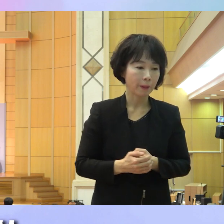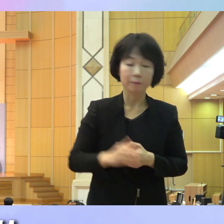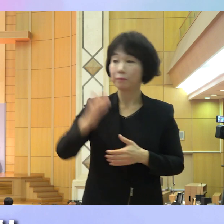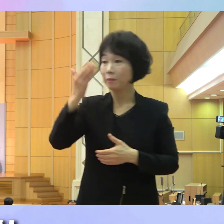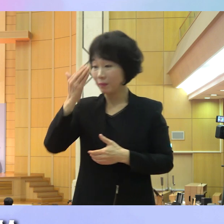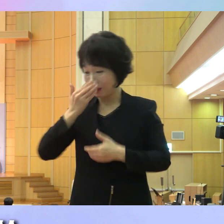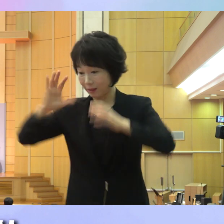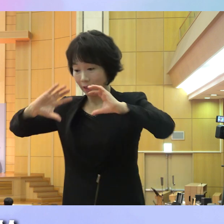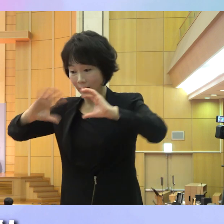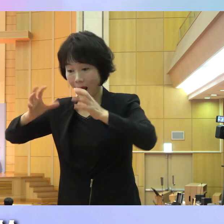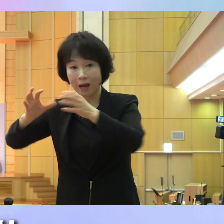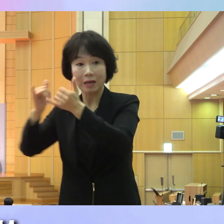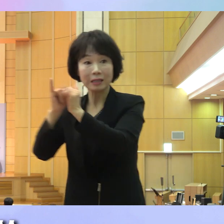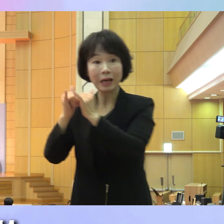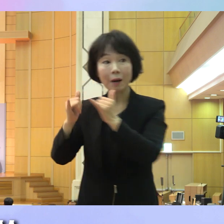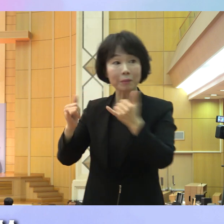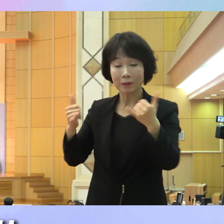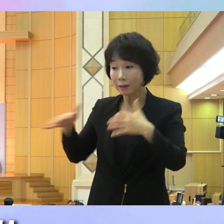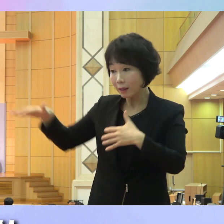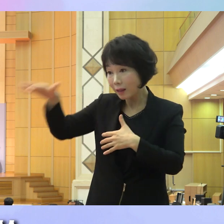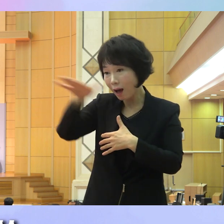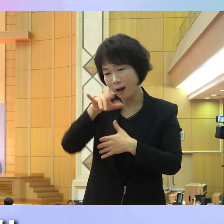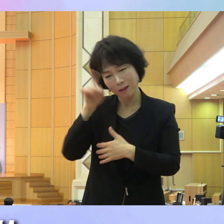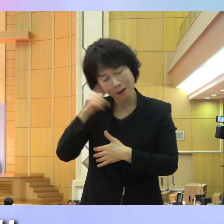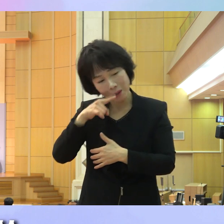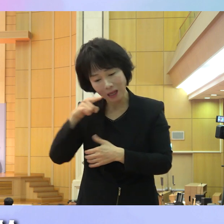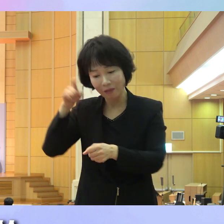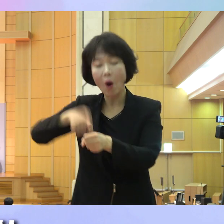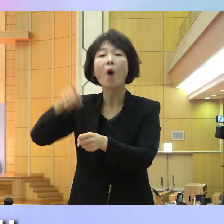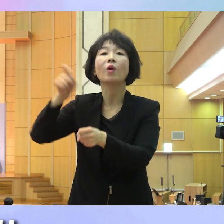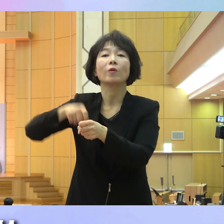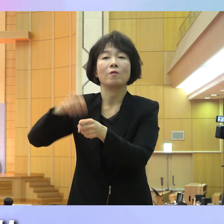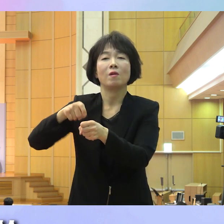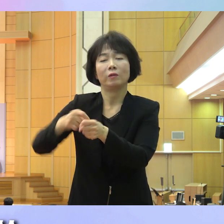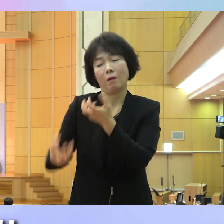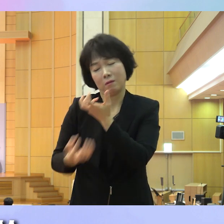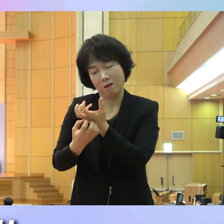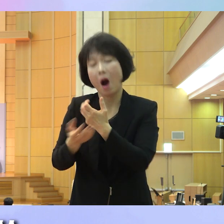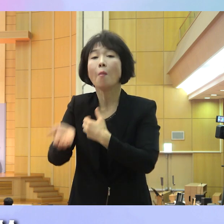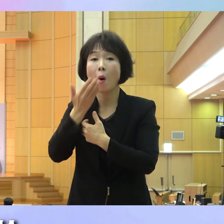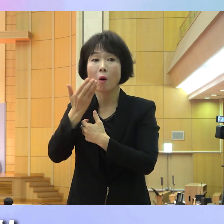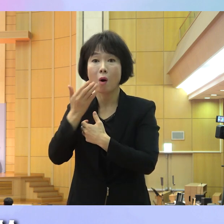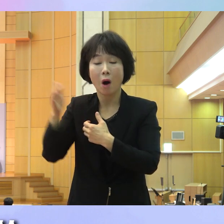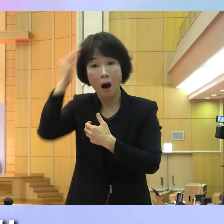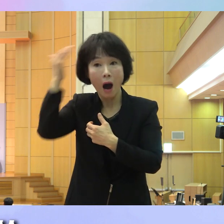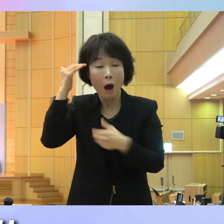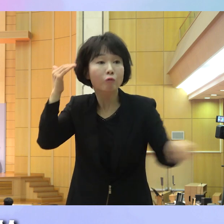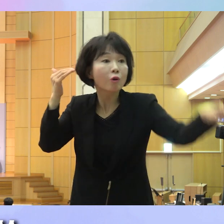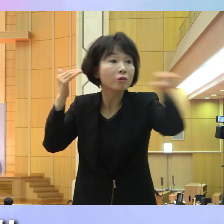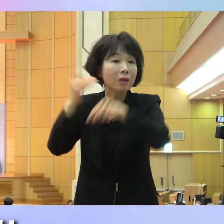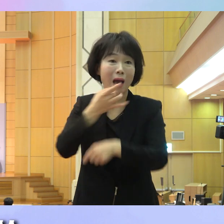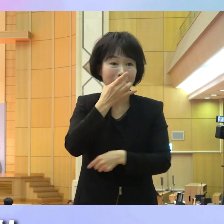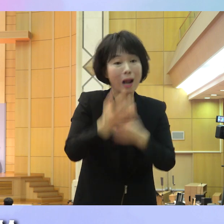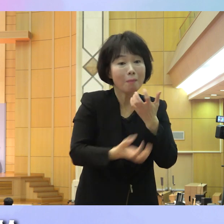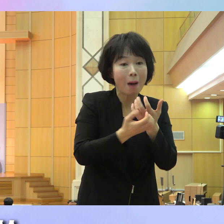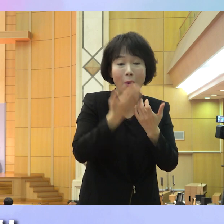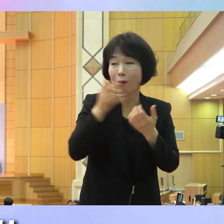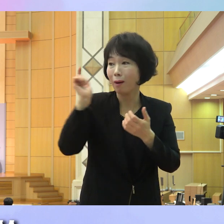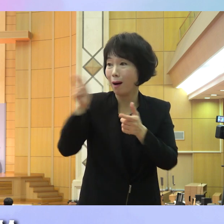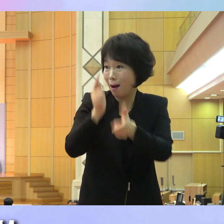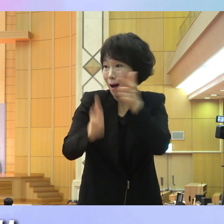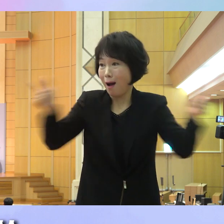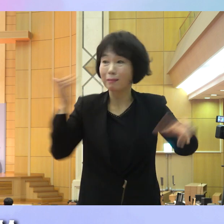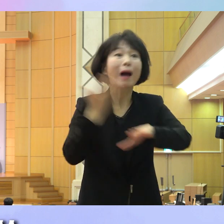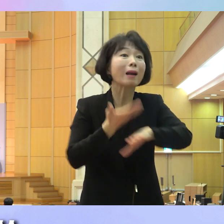이스라엘 백성들은 항상 떡을 만들어 먹지 우리처럼 밥해 먹지 않거든요. 그러니까 각